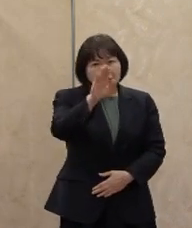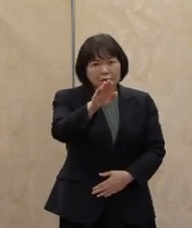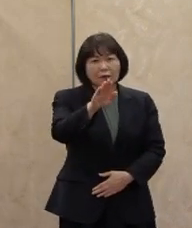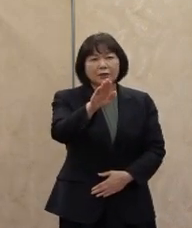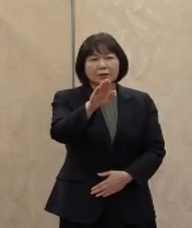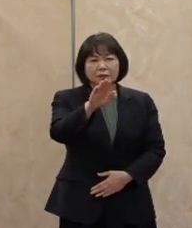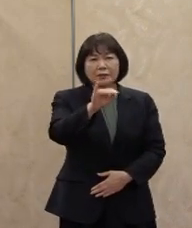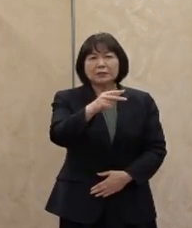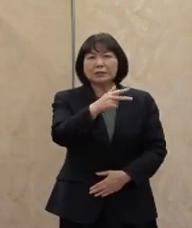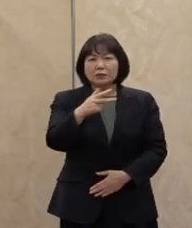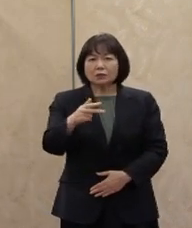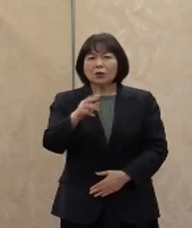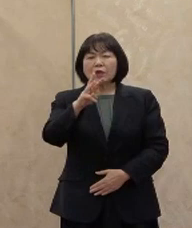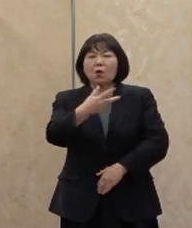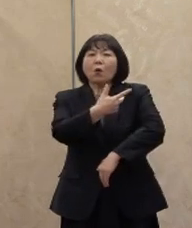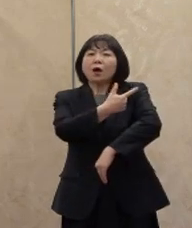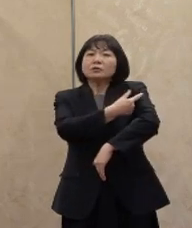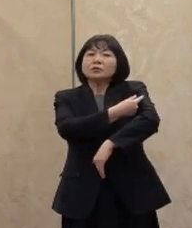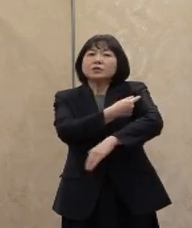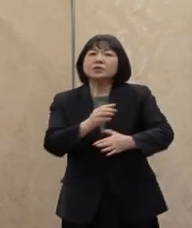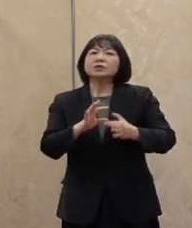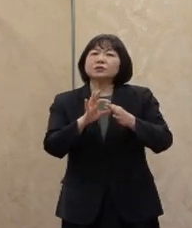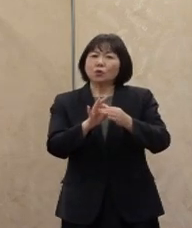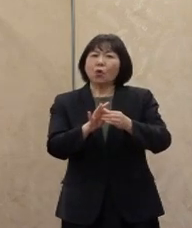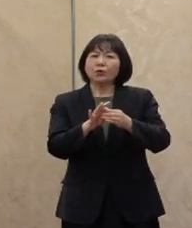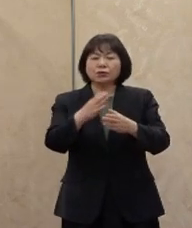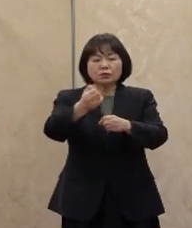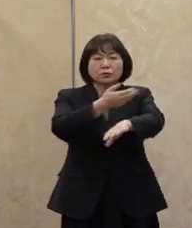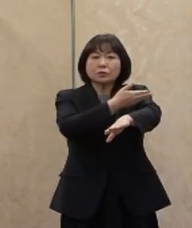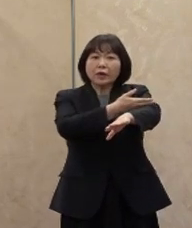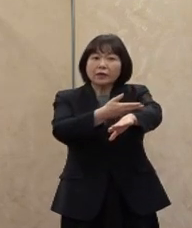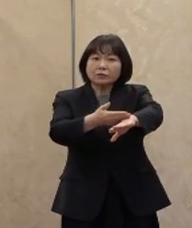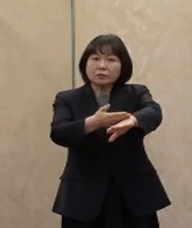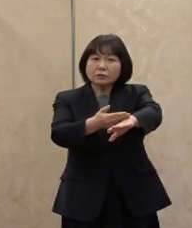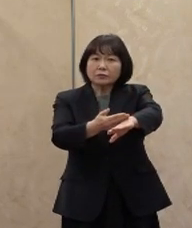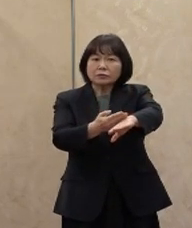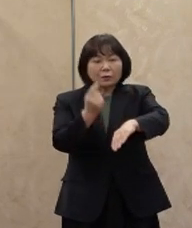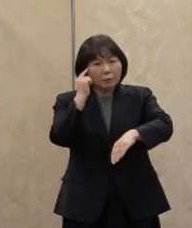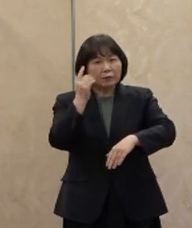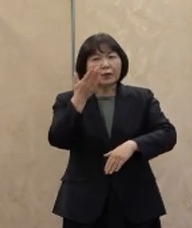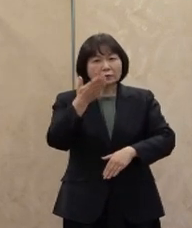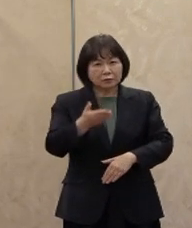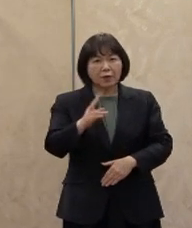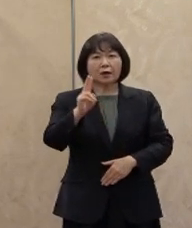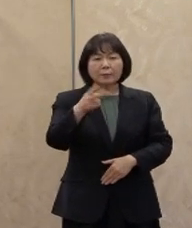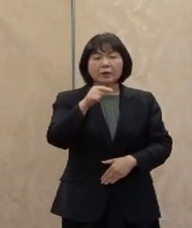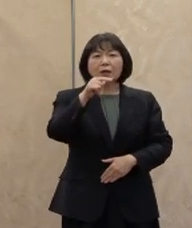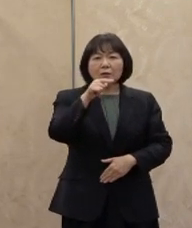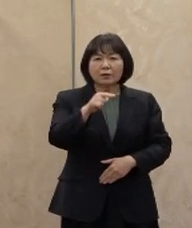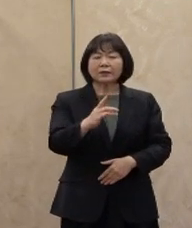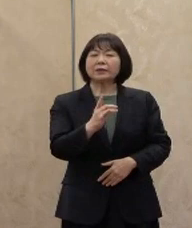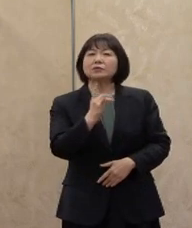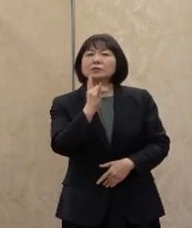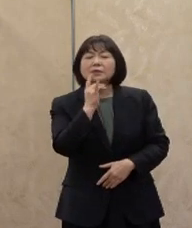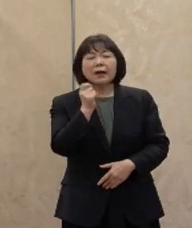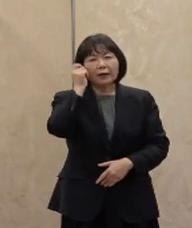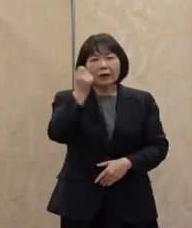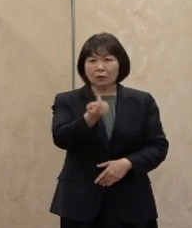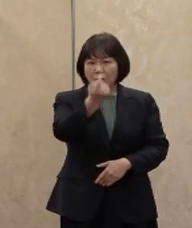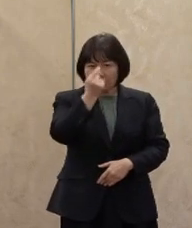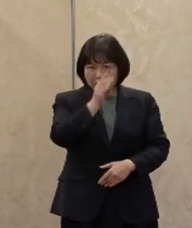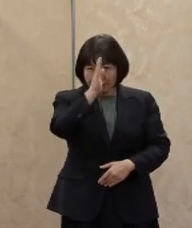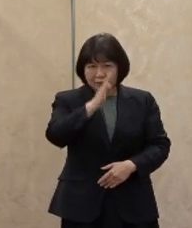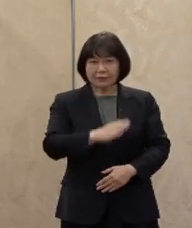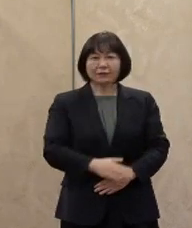知事としてこのワクチンについてどういうスケジュール感でいらっしゃるのか、あるいはまたそれに対する期待感なども教えてください